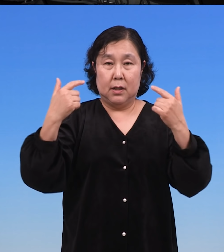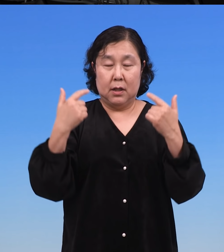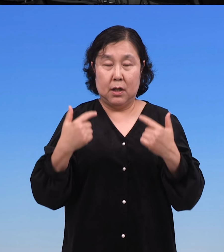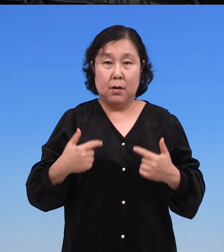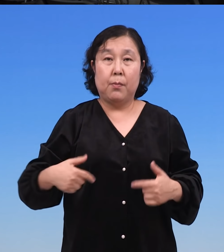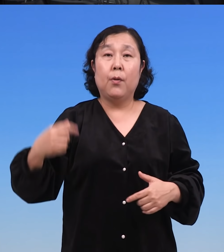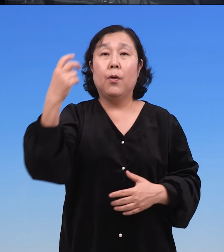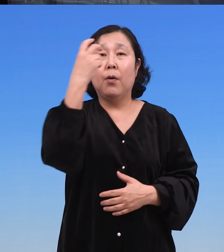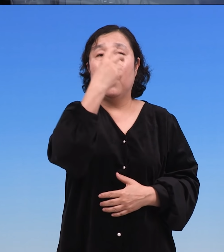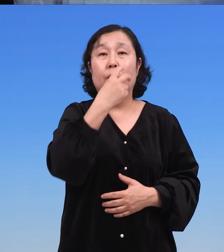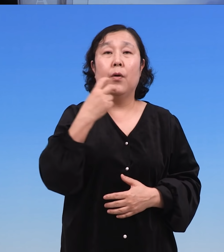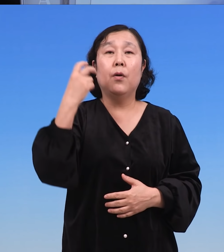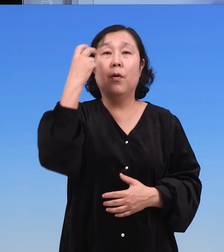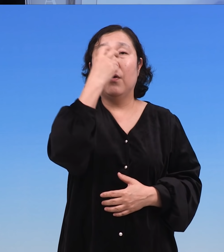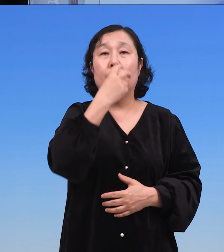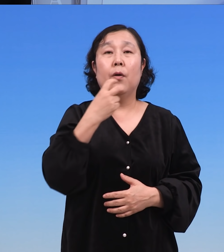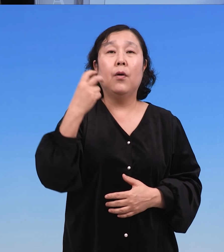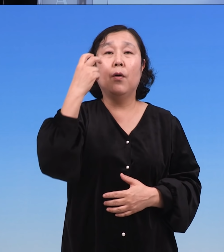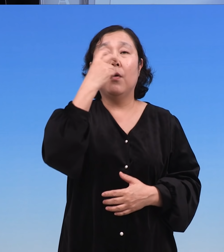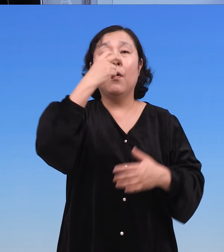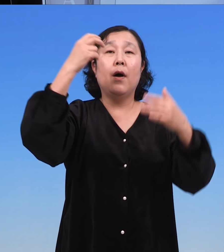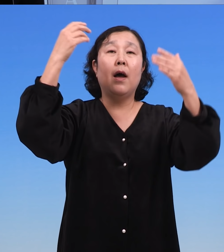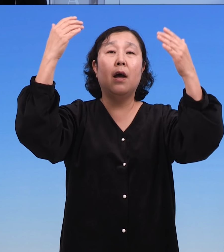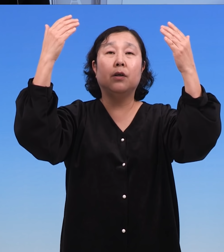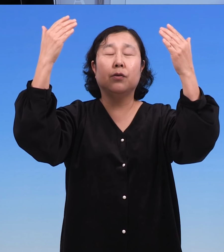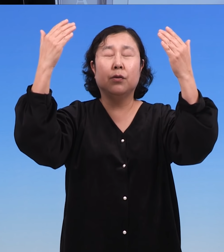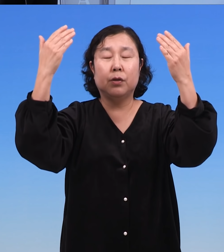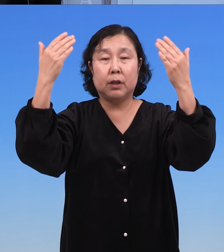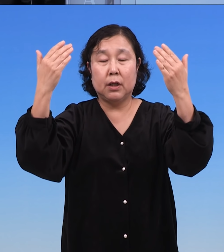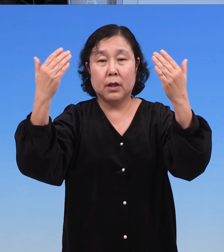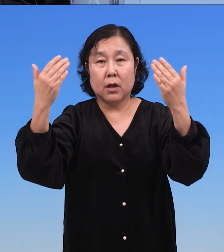늘 보호해 주실 것을